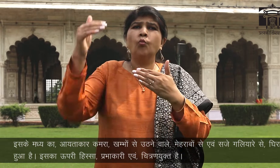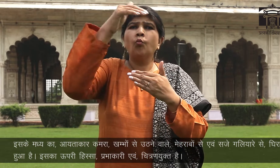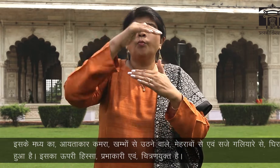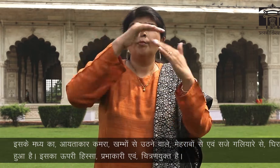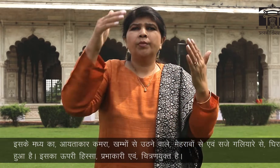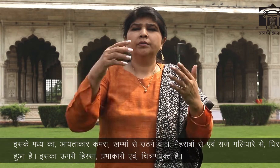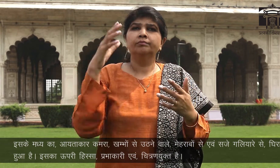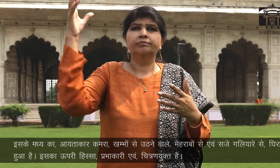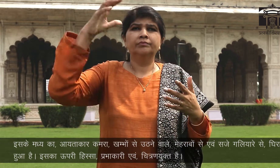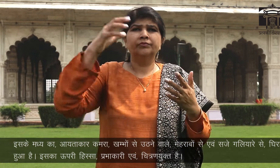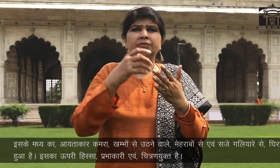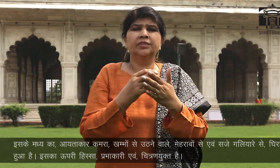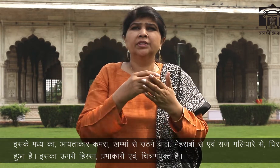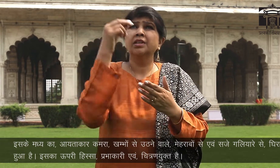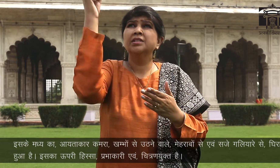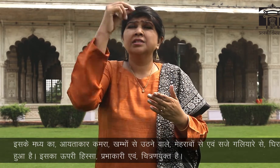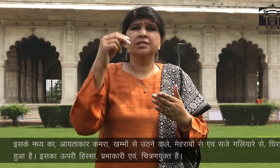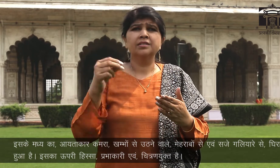प्रभाकारी एवं चित्रण युक्त है।